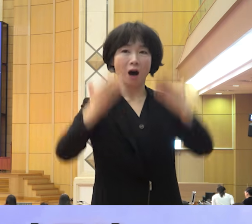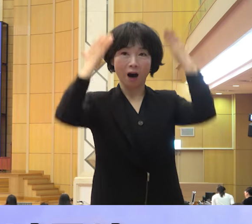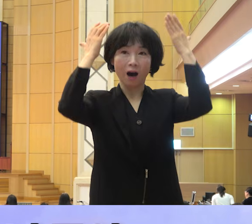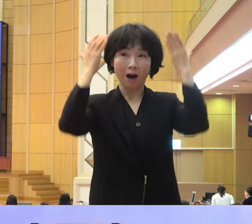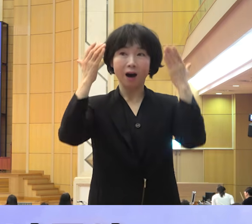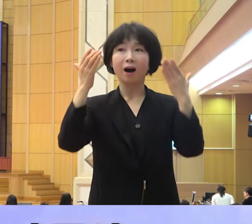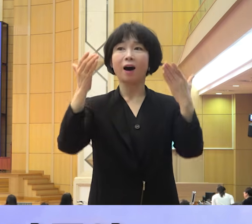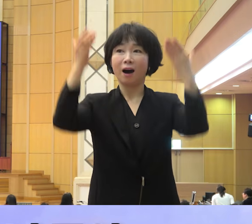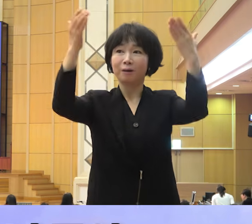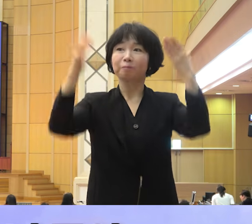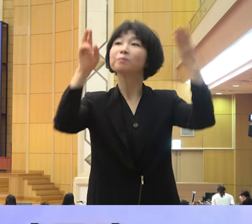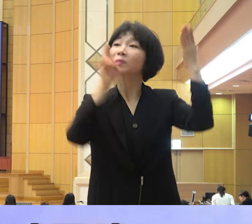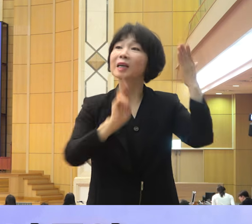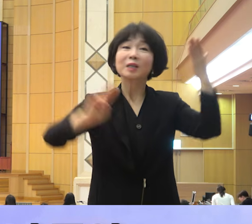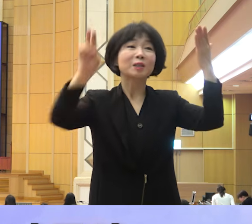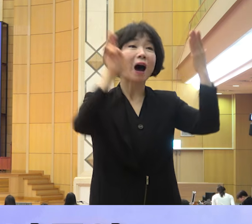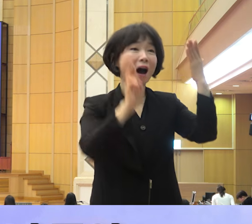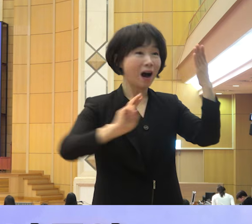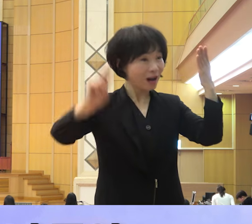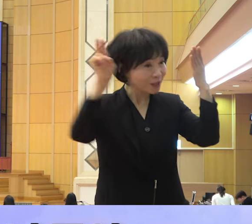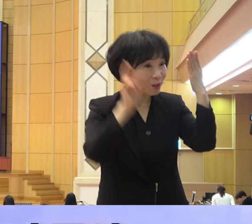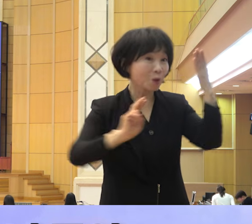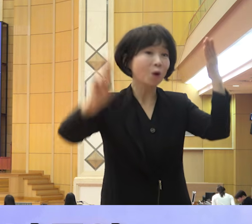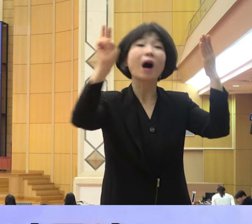찬송합시다. 찬송합시다.